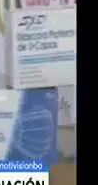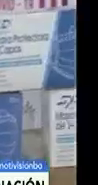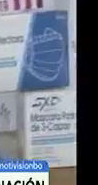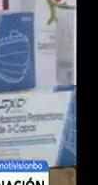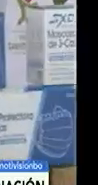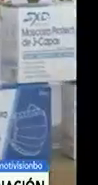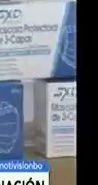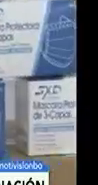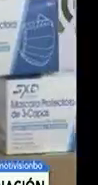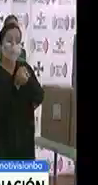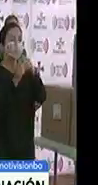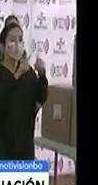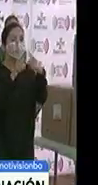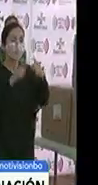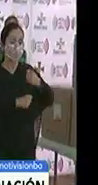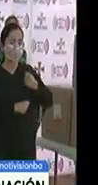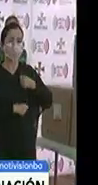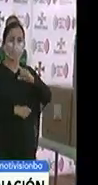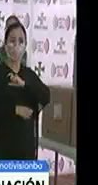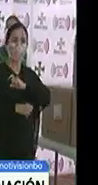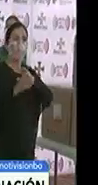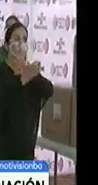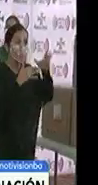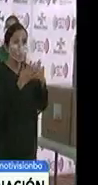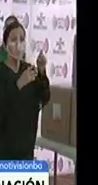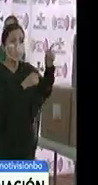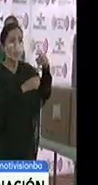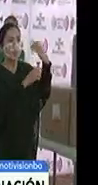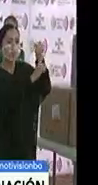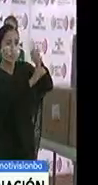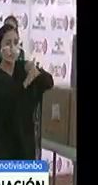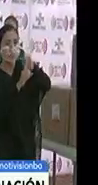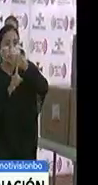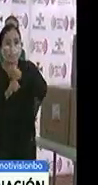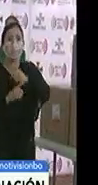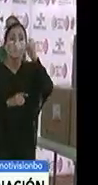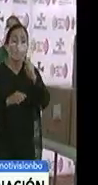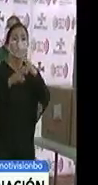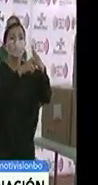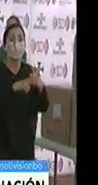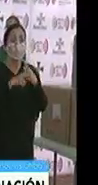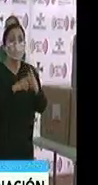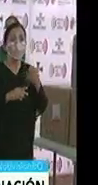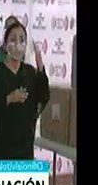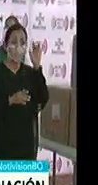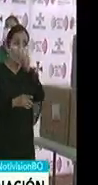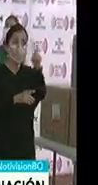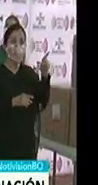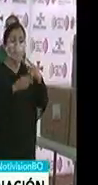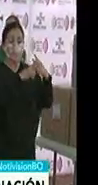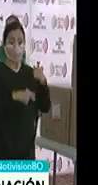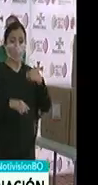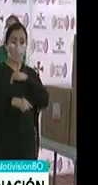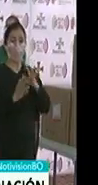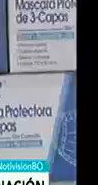policías, militares y todos los que están en primera línea y que debemos cuidarlos porque ellos nos cuidan